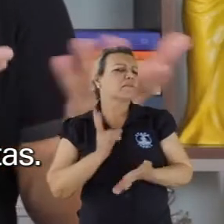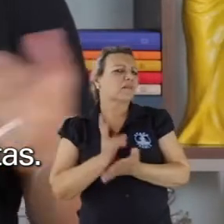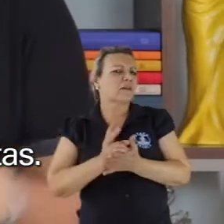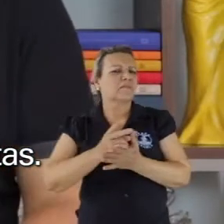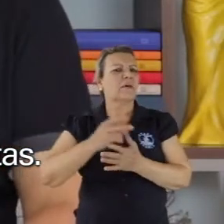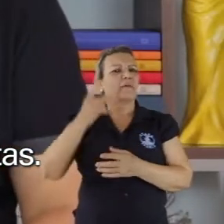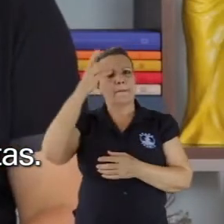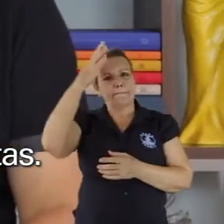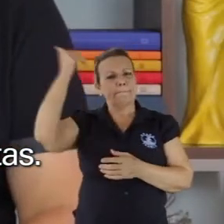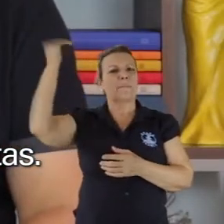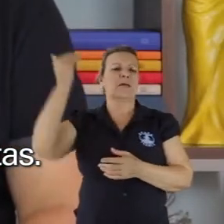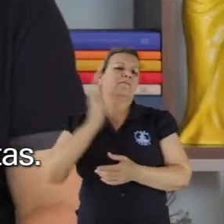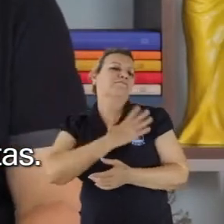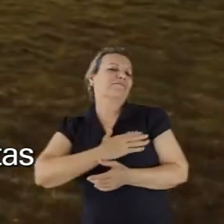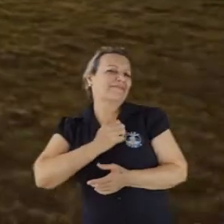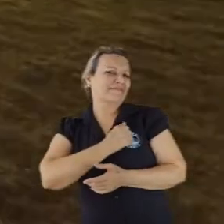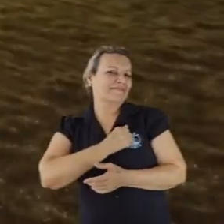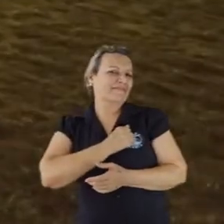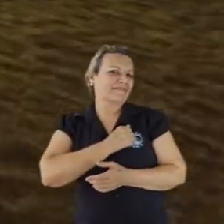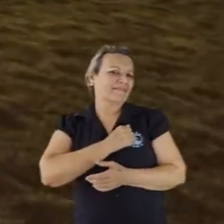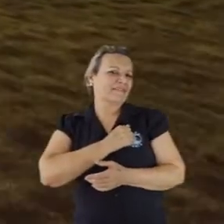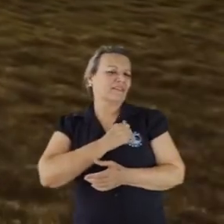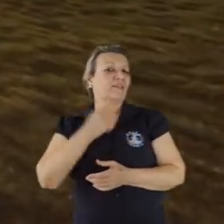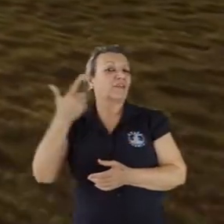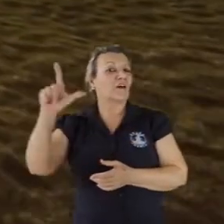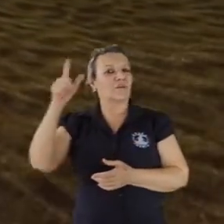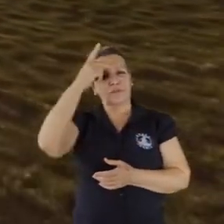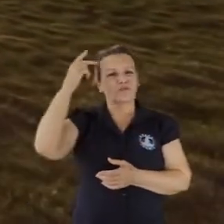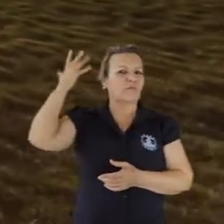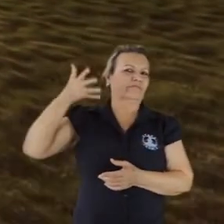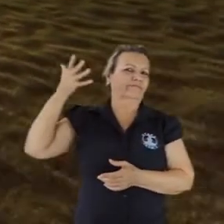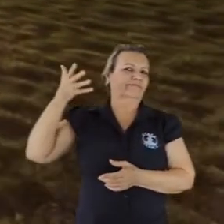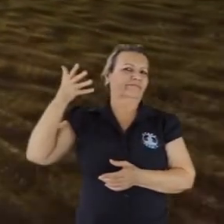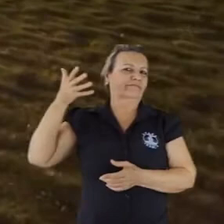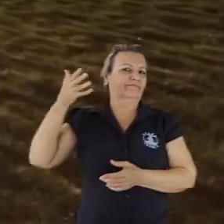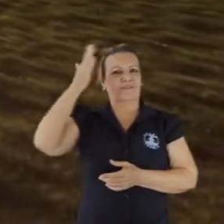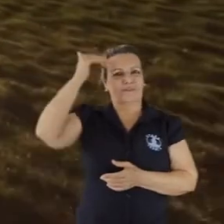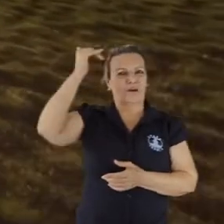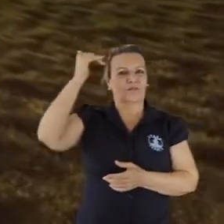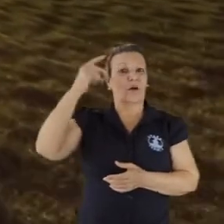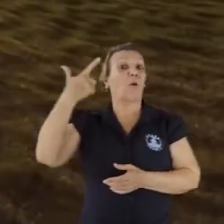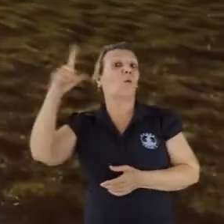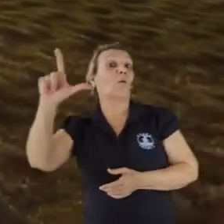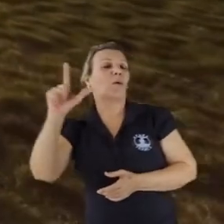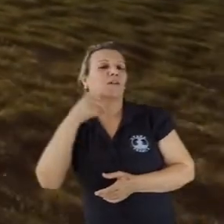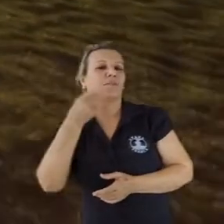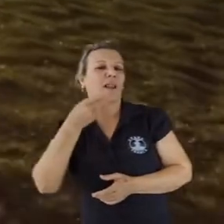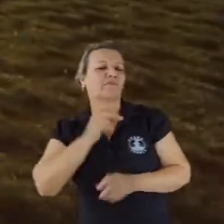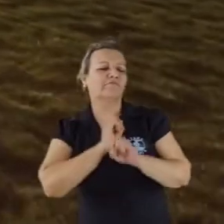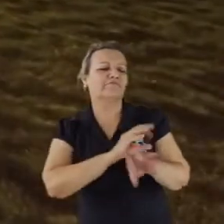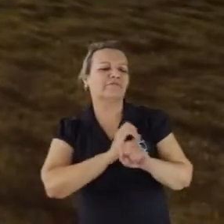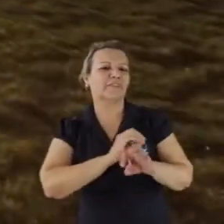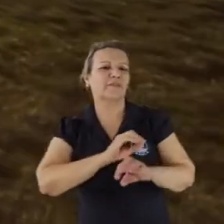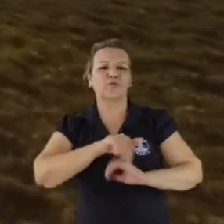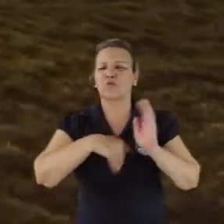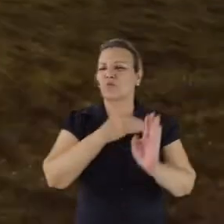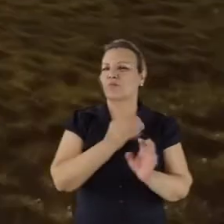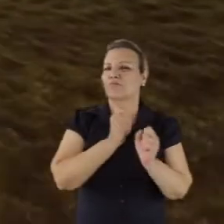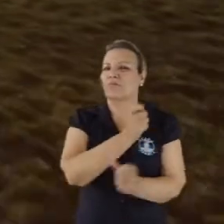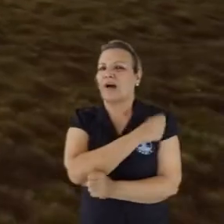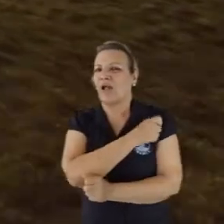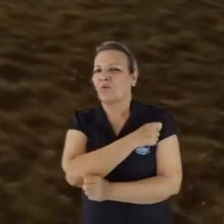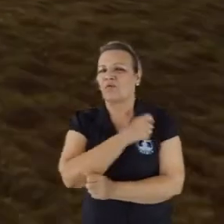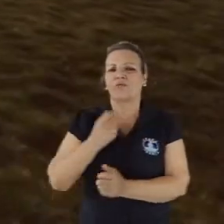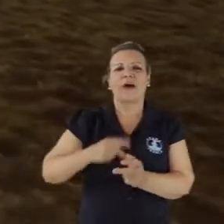interessantes que os próprios protagonistas. Em outras palavras, ensinamos o tempo todo os alunos a vencer, a alcançar seus objetivos